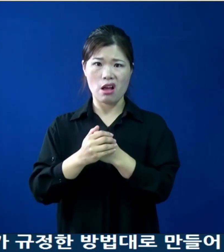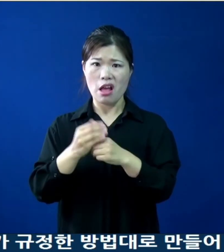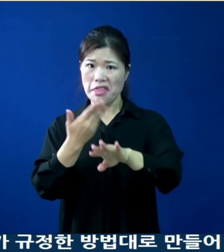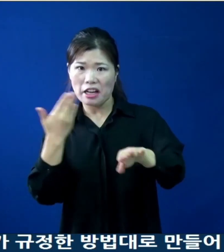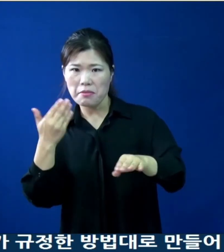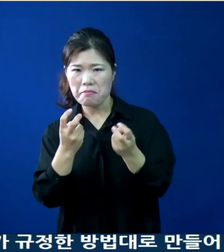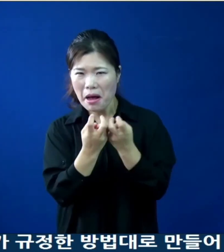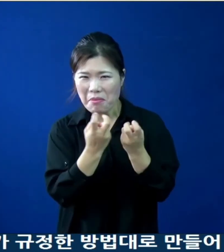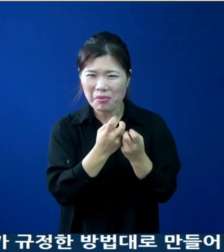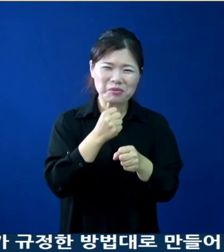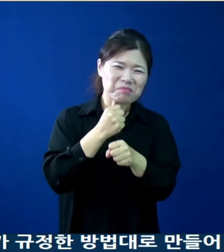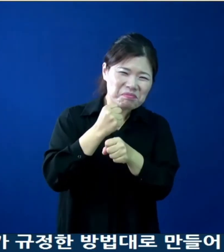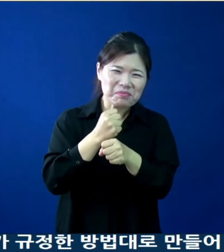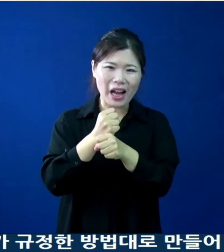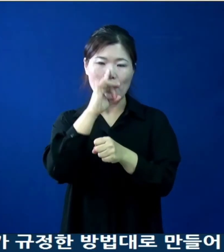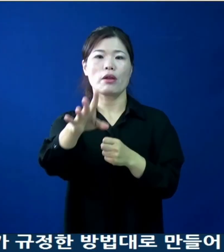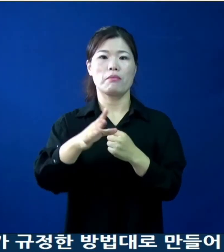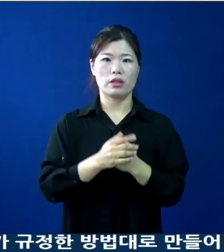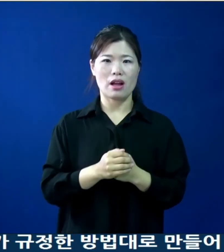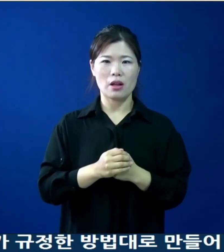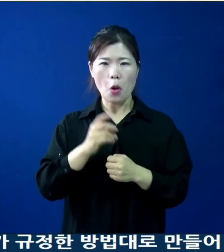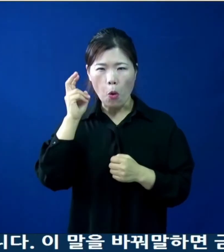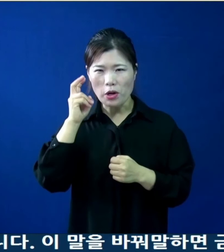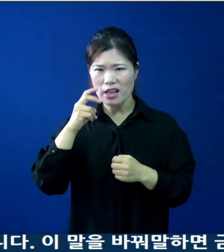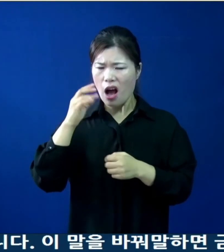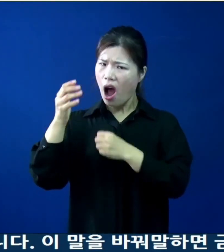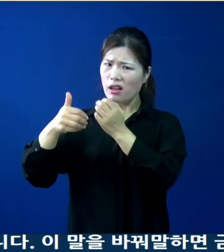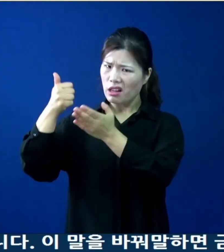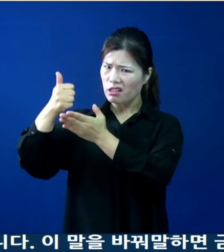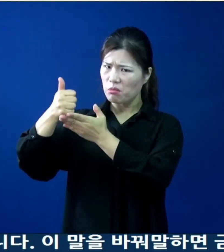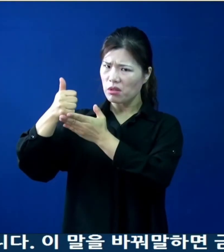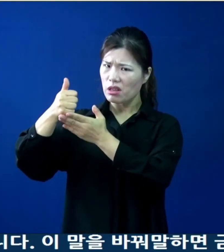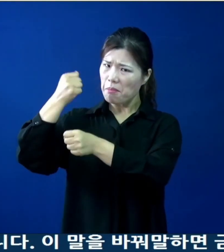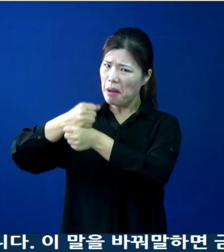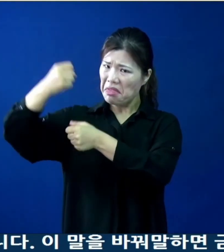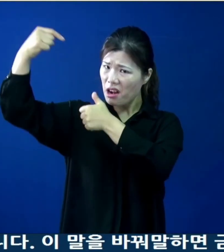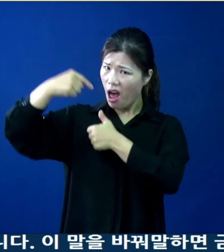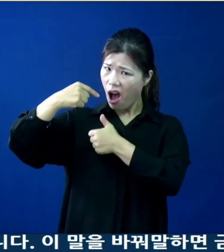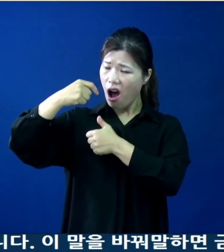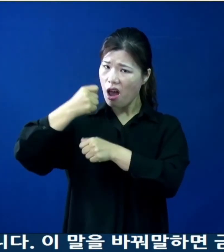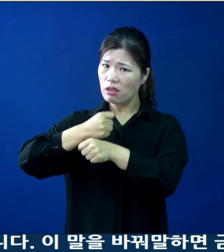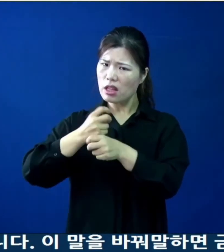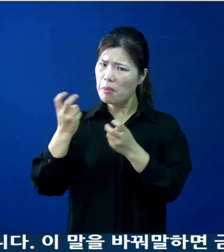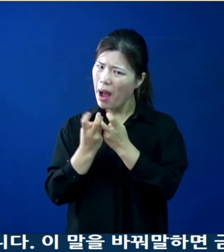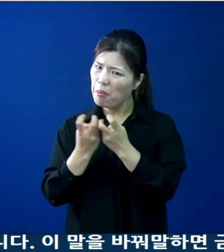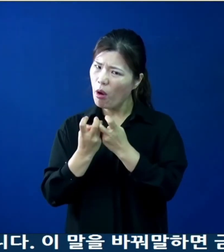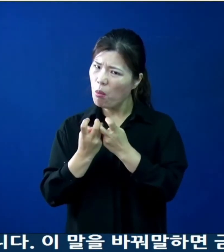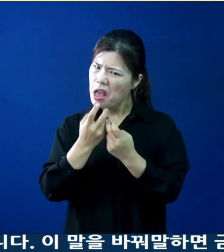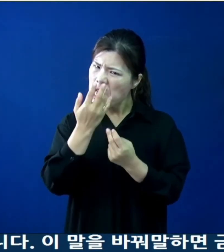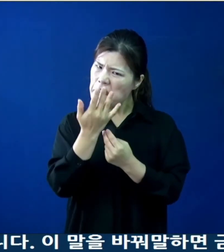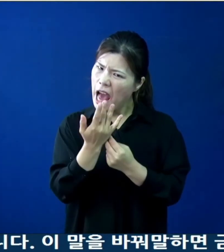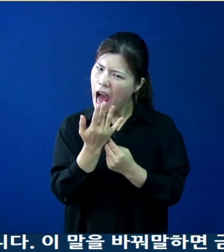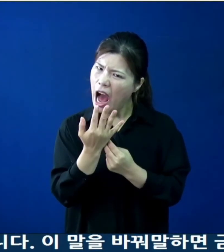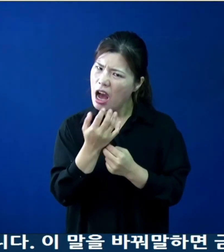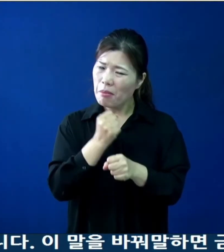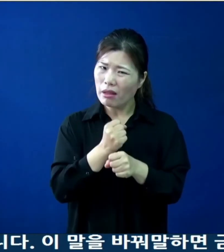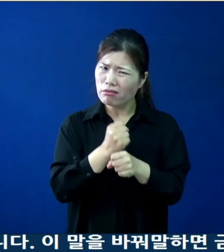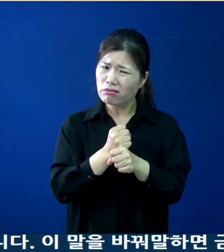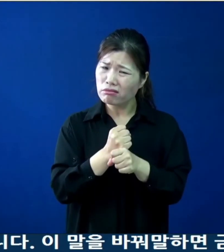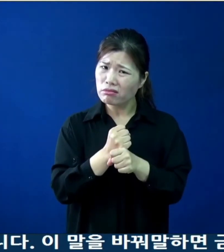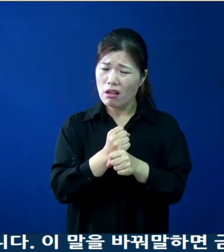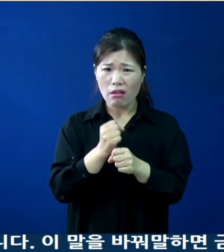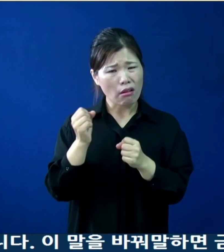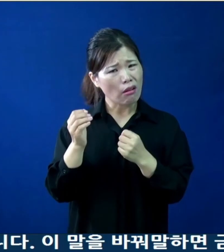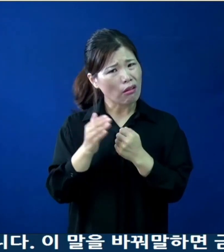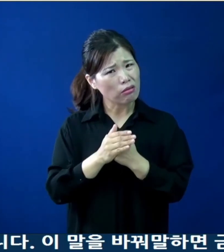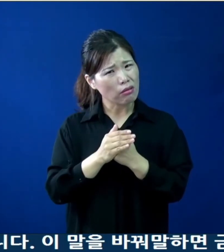우리가 이런 느낌, 이런 마음이 들지 않겠습니까? 하나님이 만들려고 했던 방식으로 향을 만들려 보니까 이